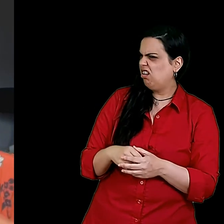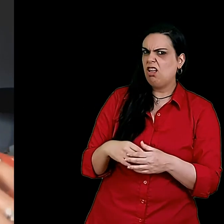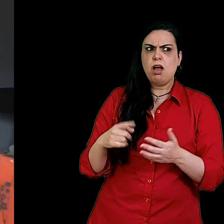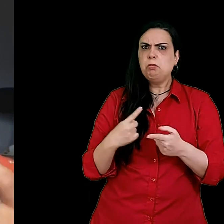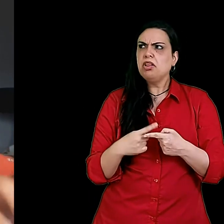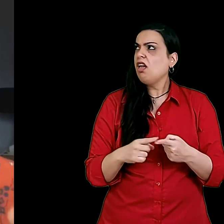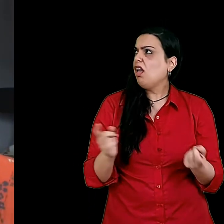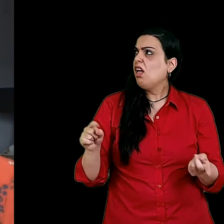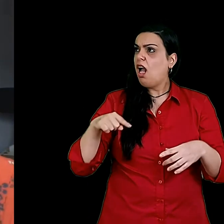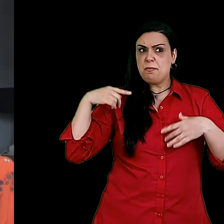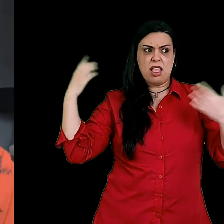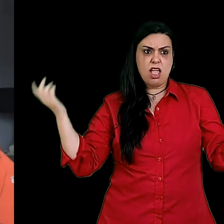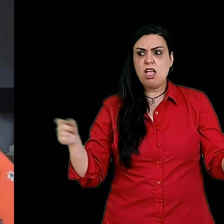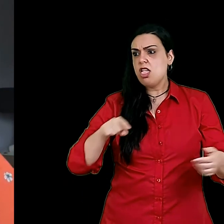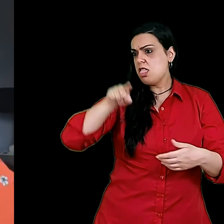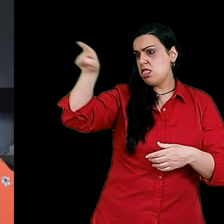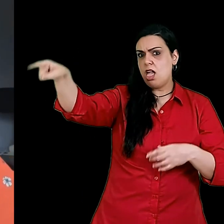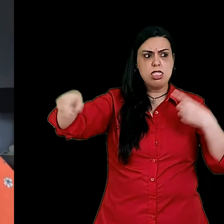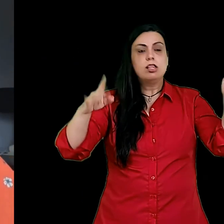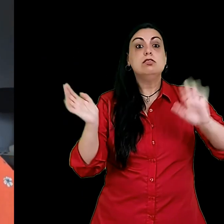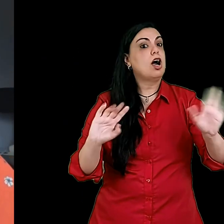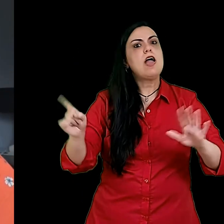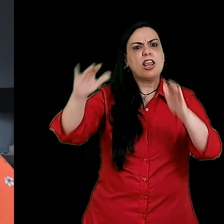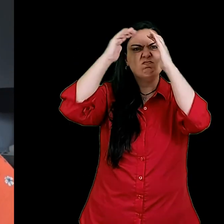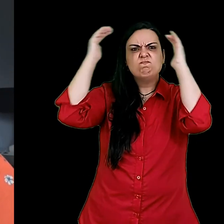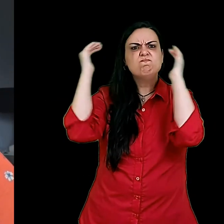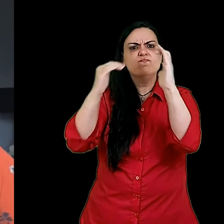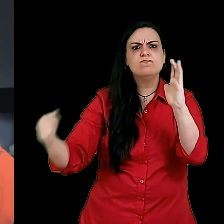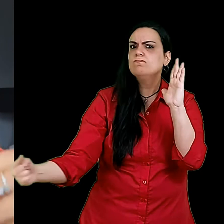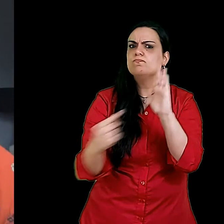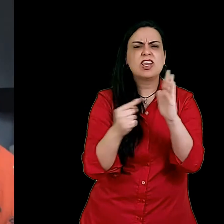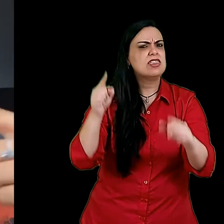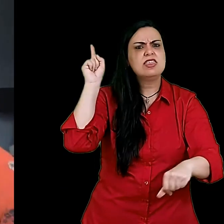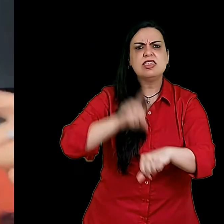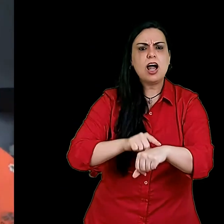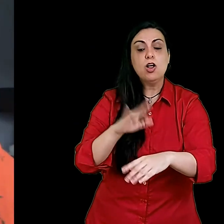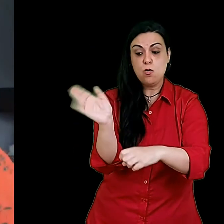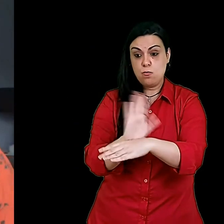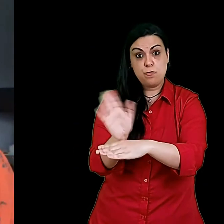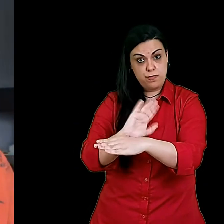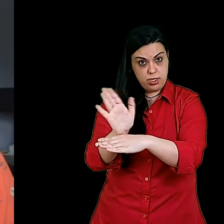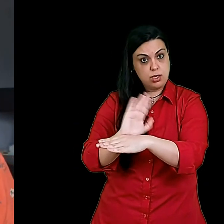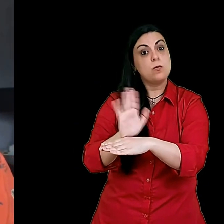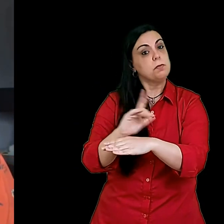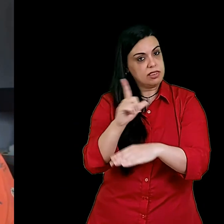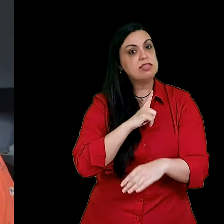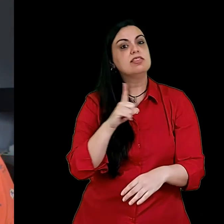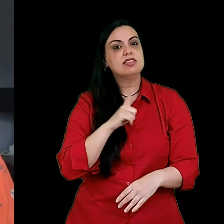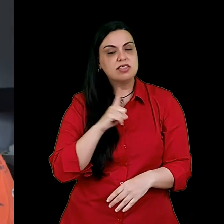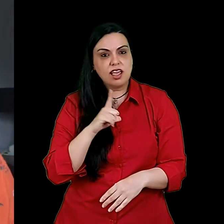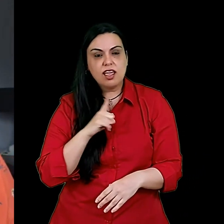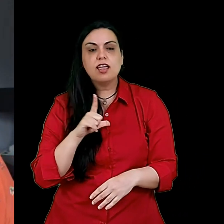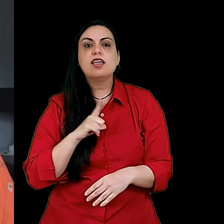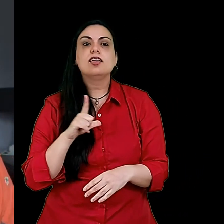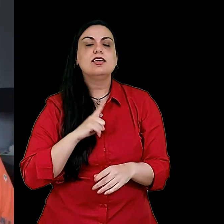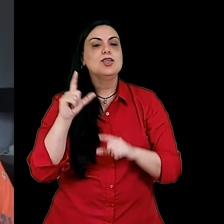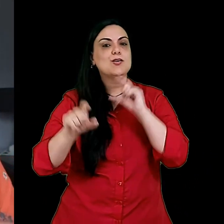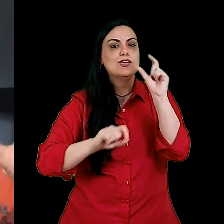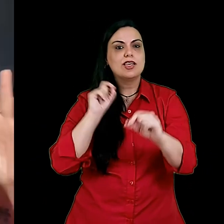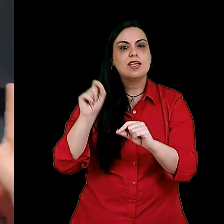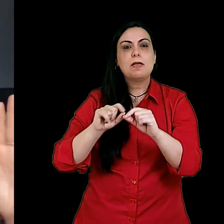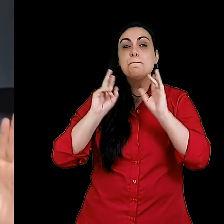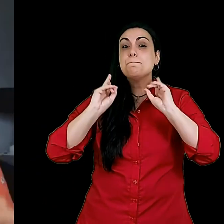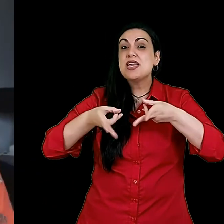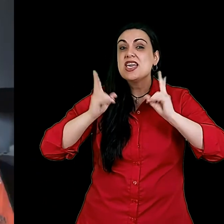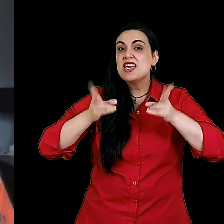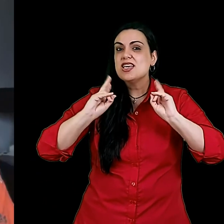não hesitava em ouvir a voz de Deus. Os filmes que foram sendo desenvolvidos em cima da vida dela, cada